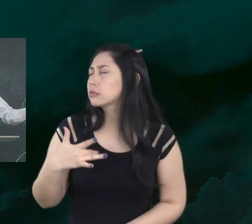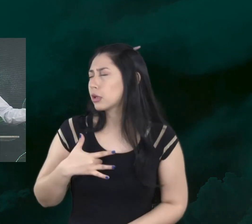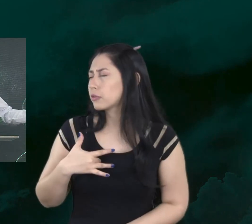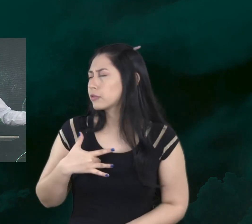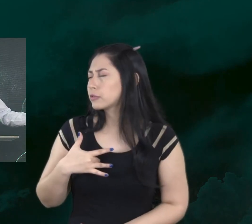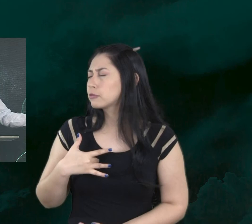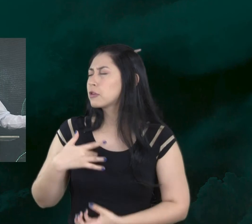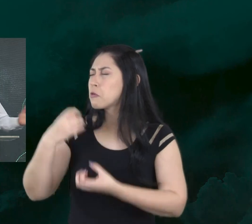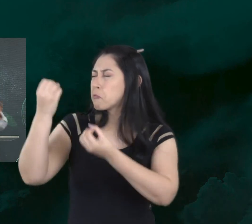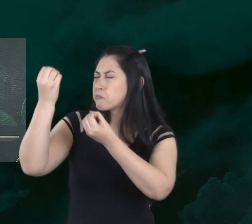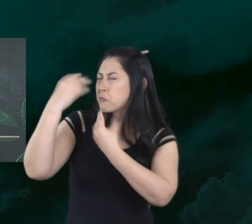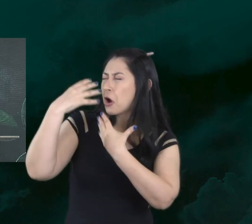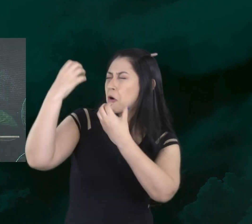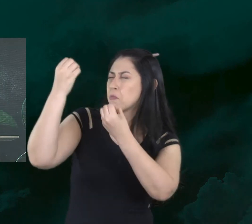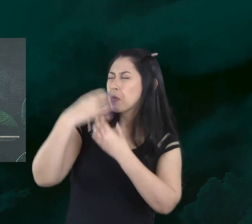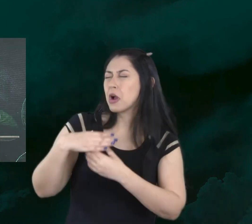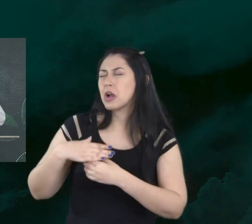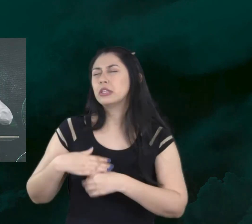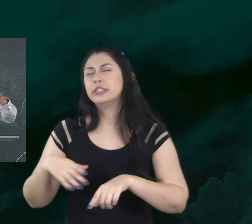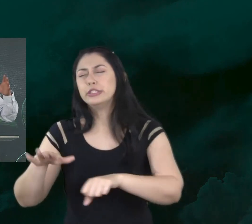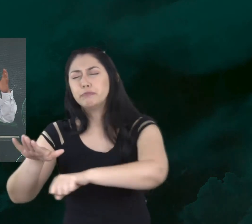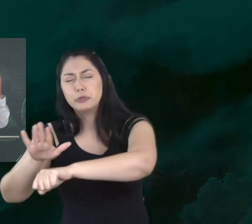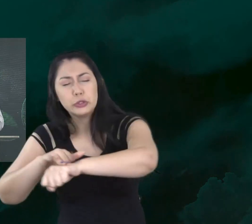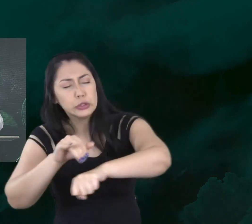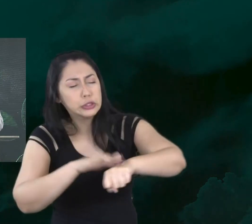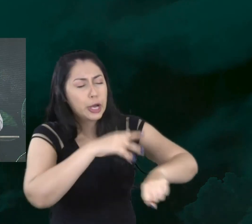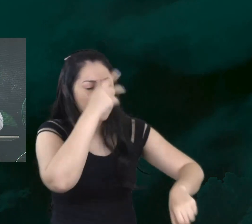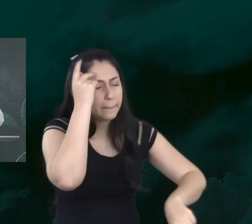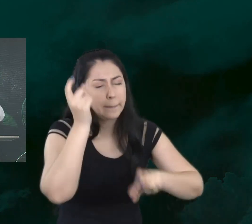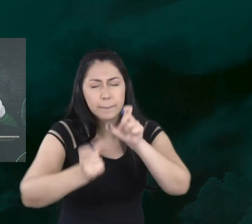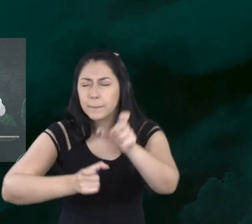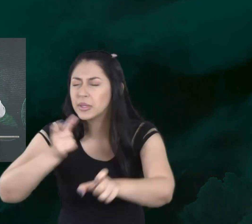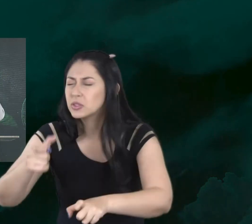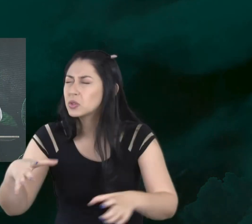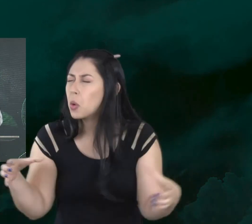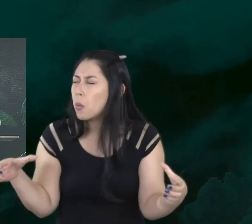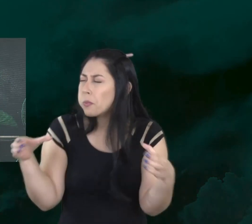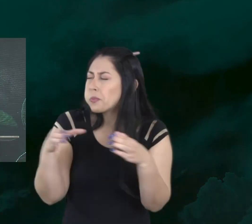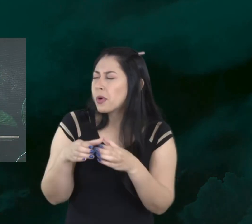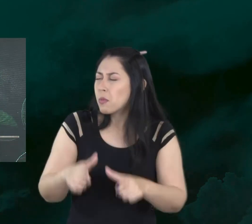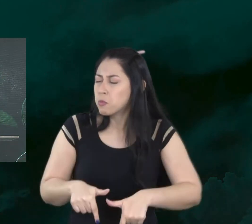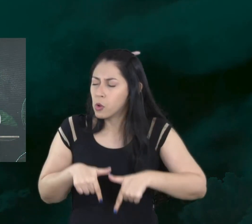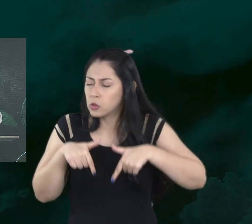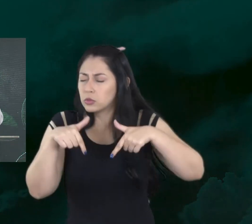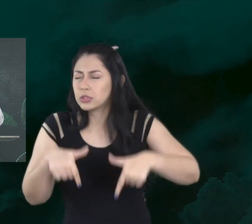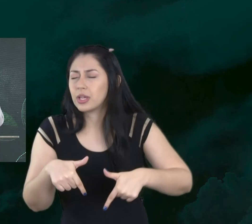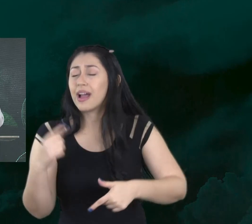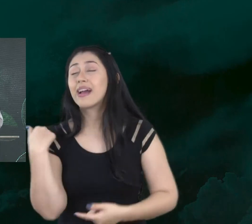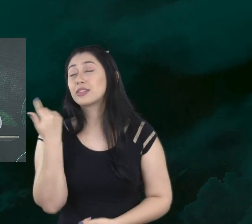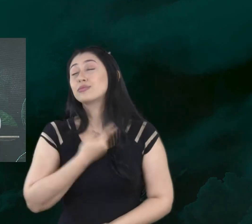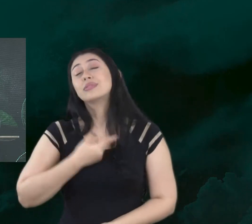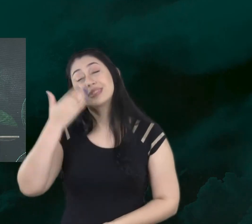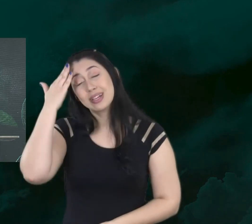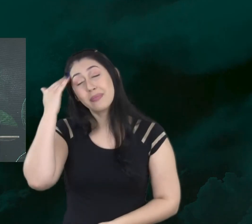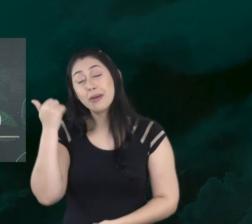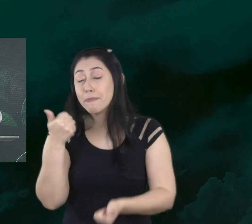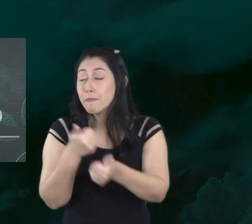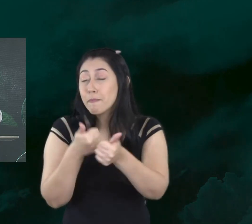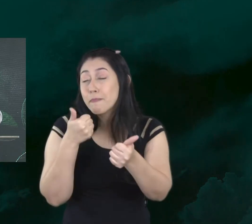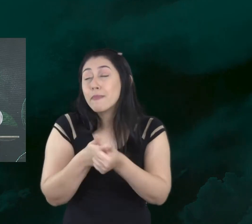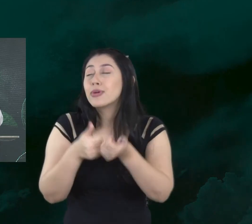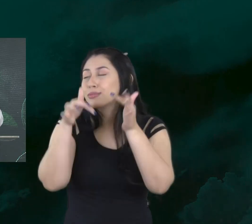mais agregue mais pessoas, Senhor, para essa luta pelo reino nos tempos finais. Nós sabemos que o tempo está